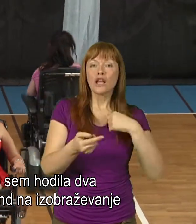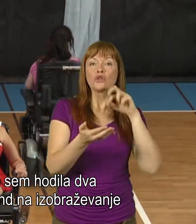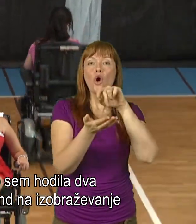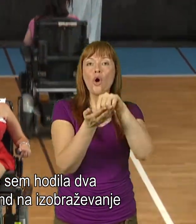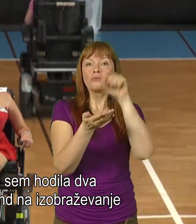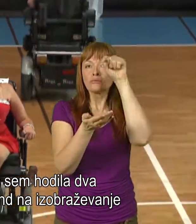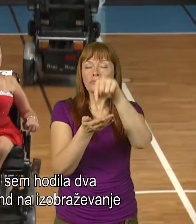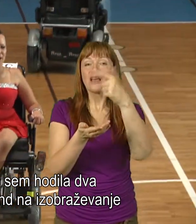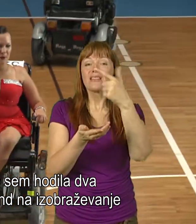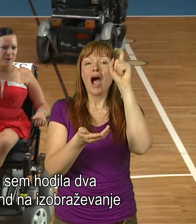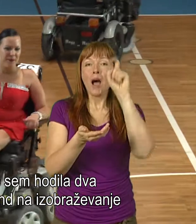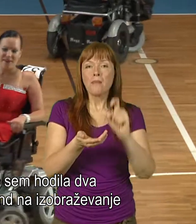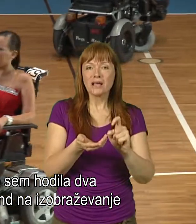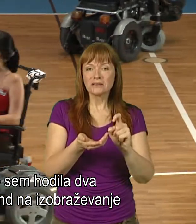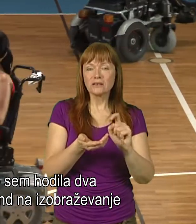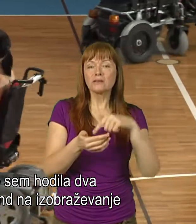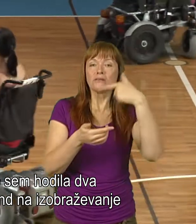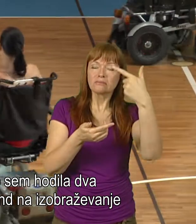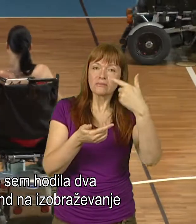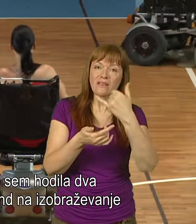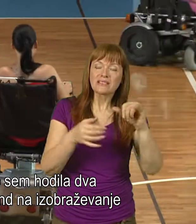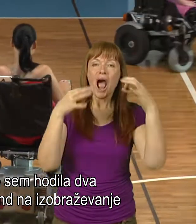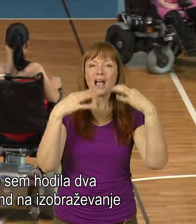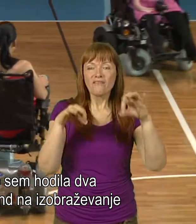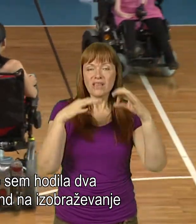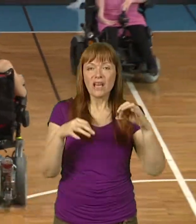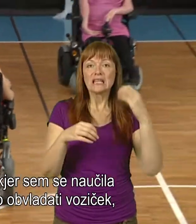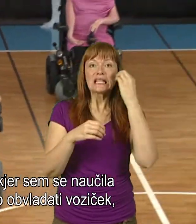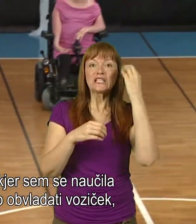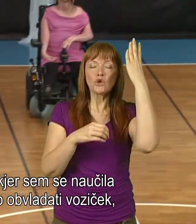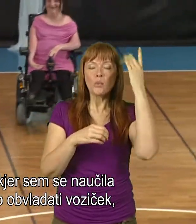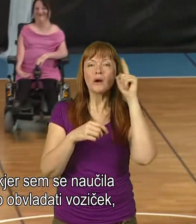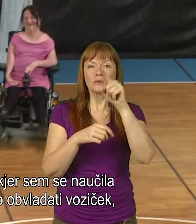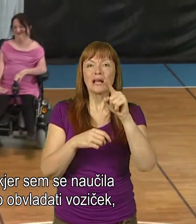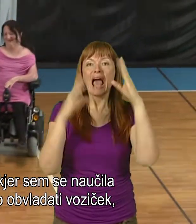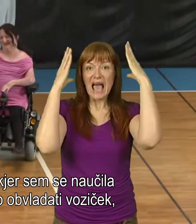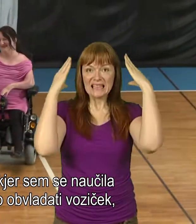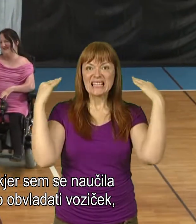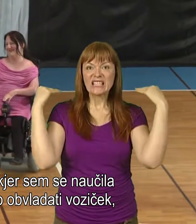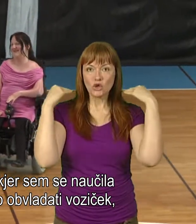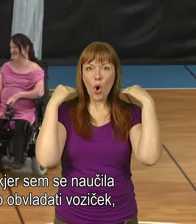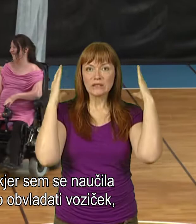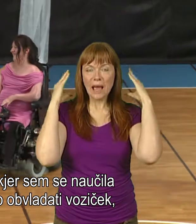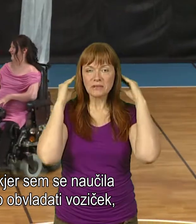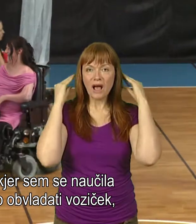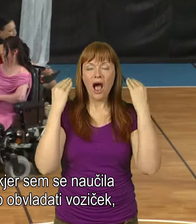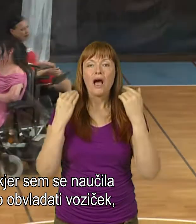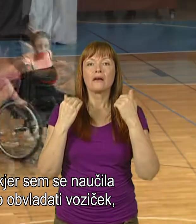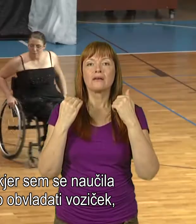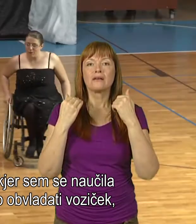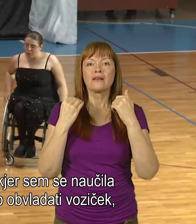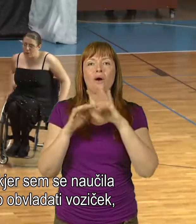hodila na 2 meseca, se je vsak vikend izobraževati prav na Nizozemsko, kjer sem se izučila vseh